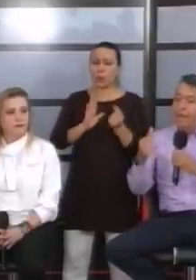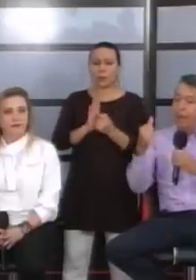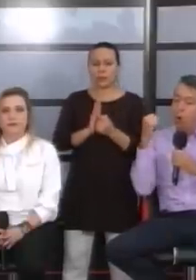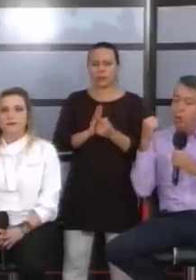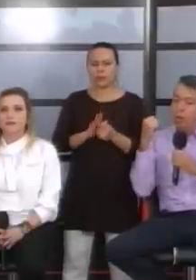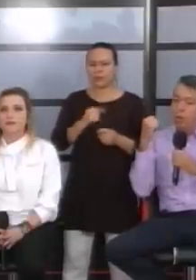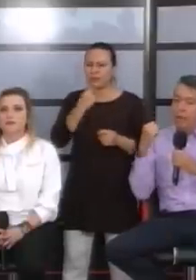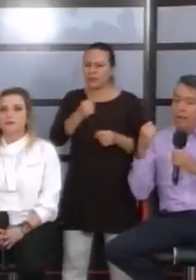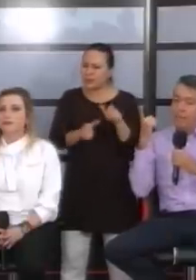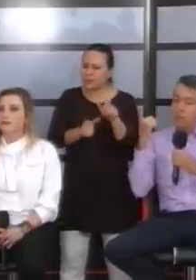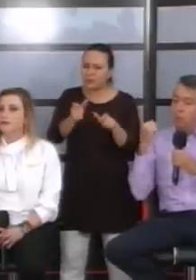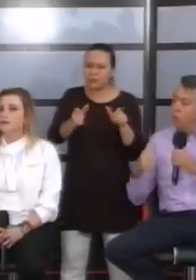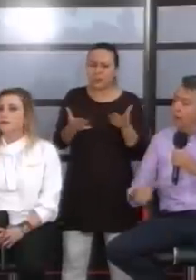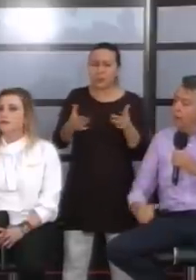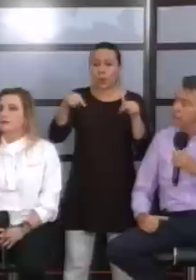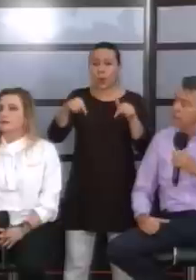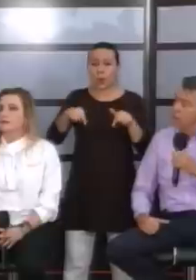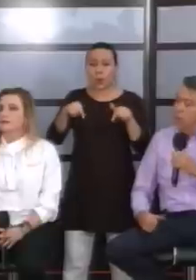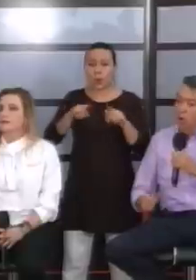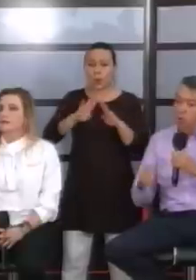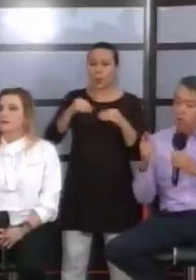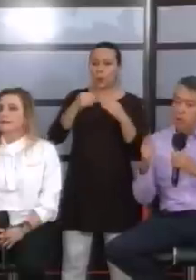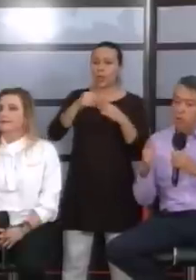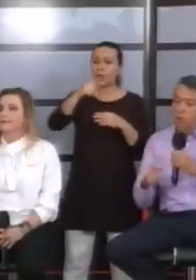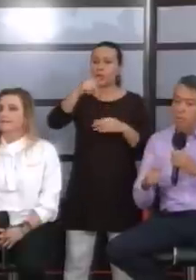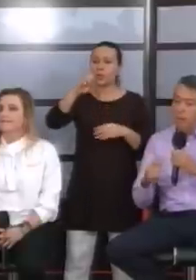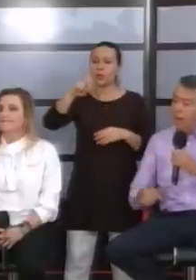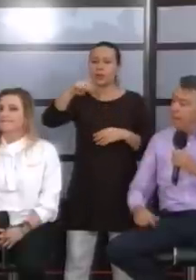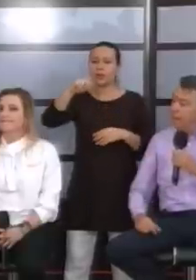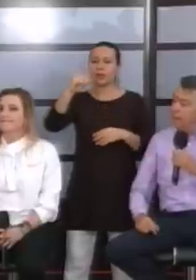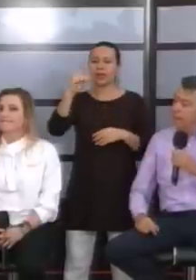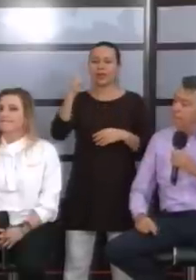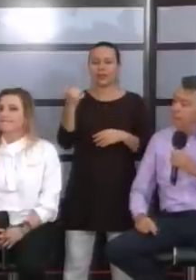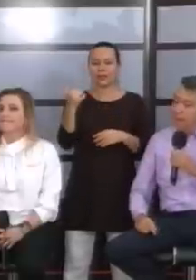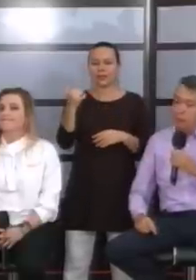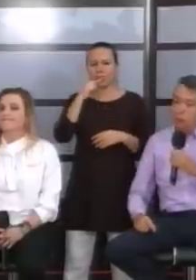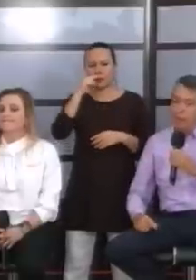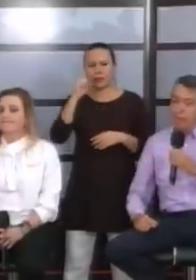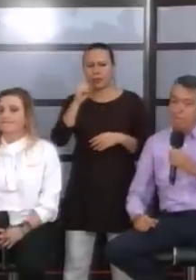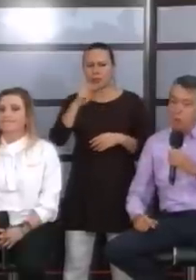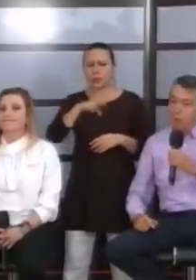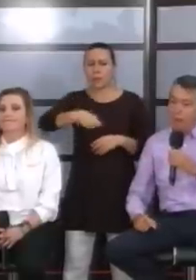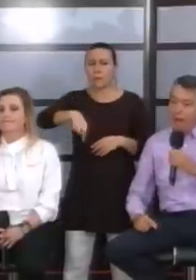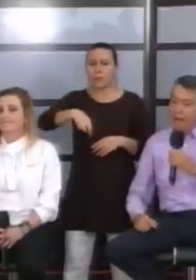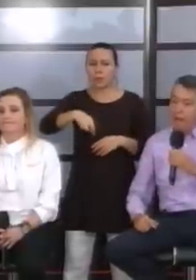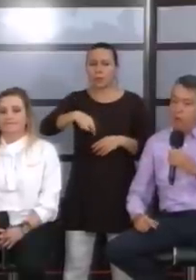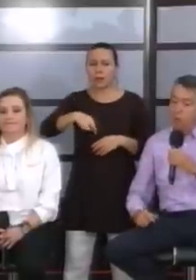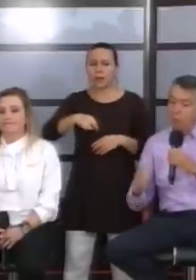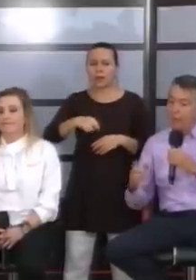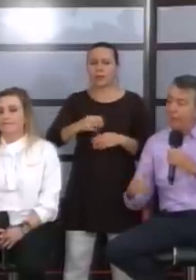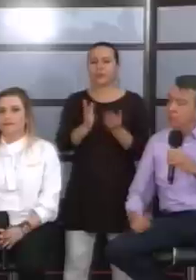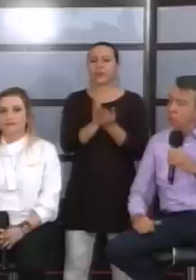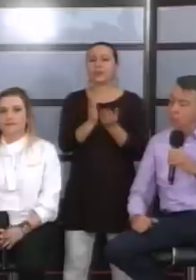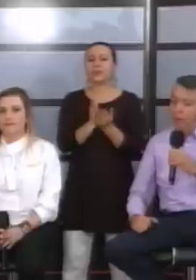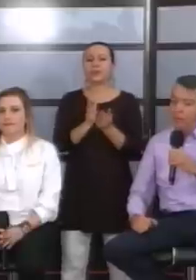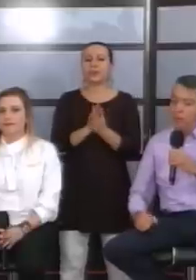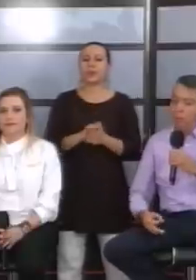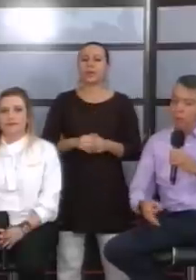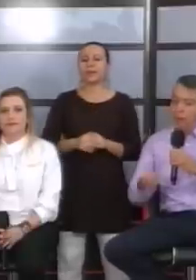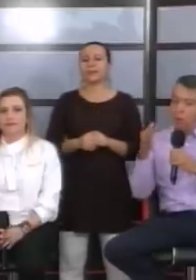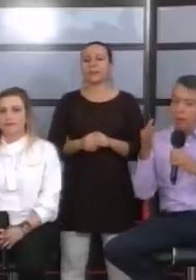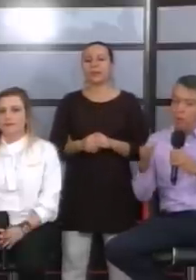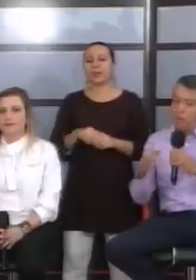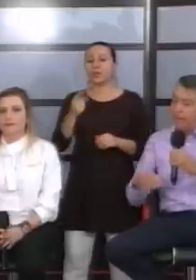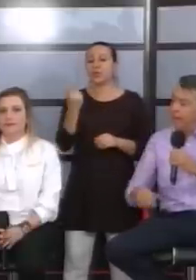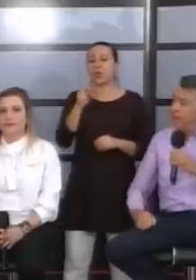gente que hoy en el Instituto Kennedy los niños de primaria estudian en pico y placa los martes y los jueves